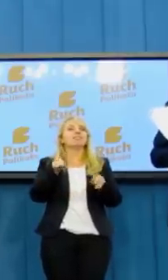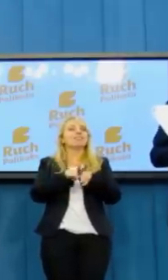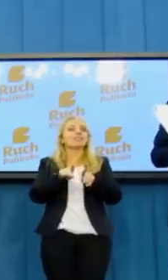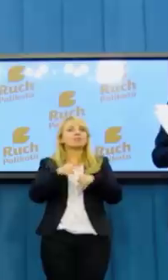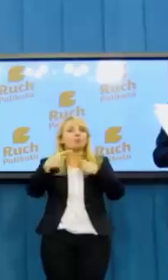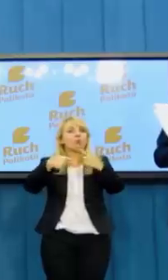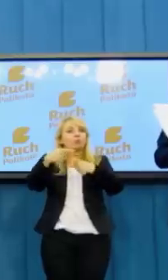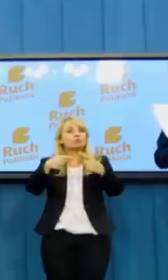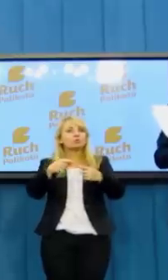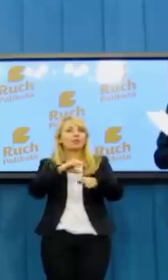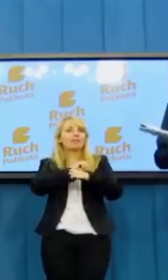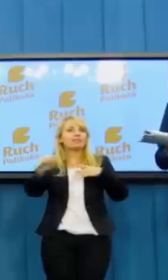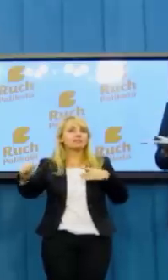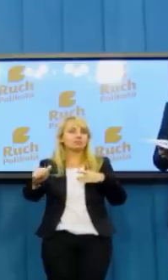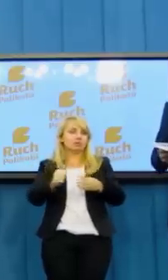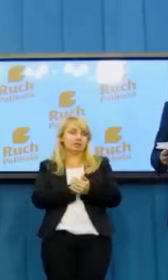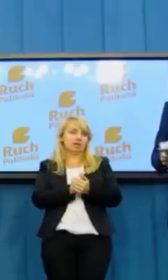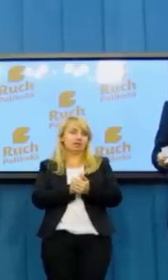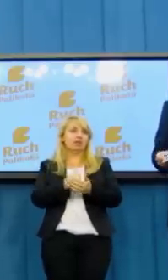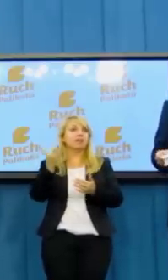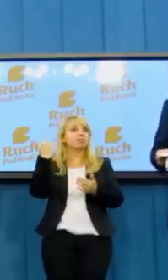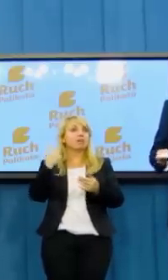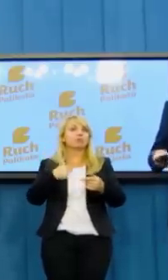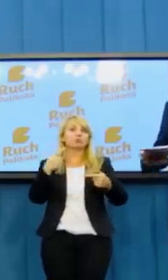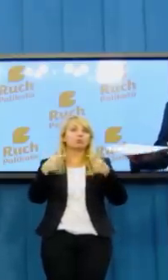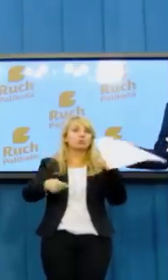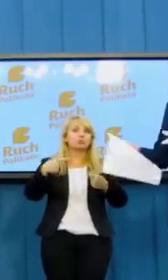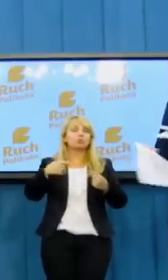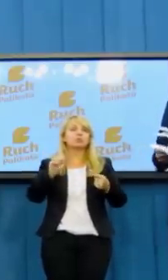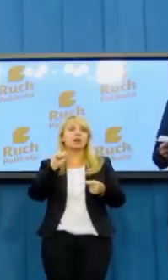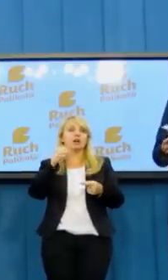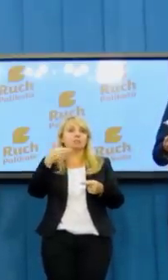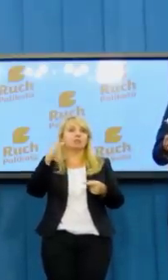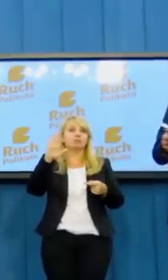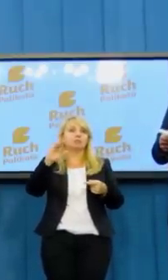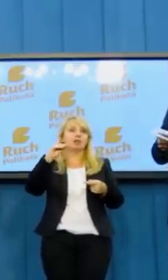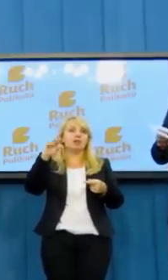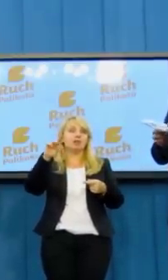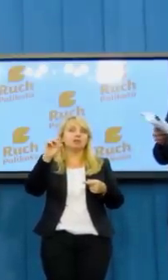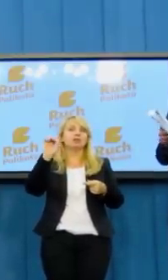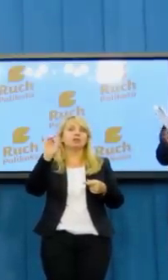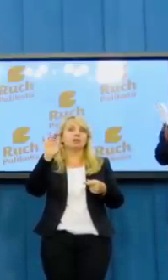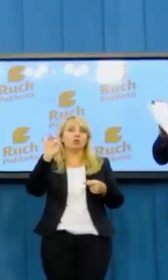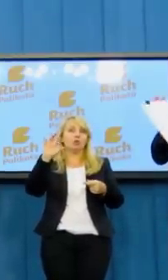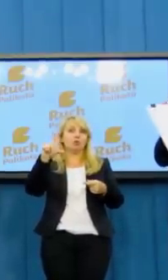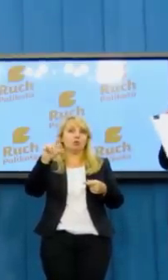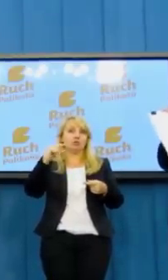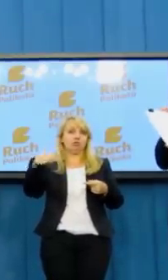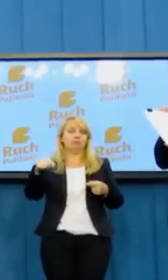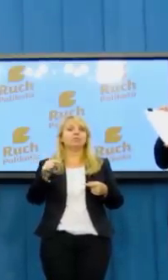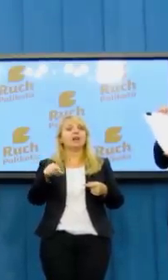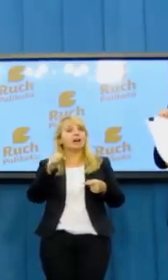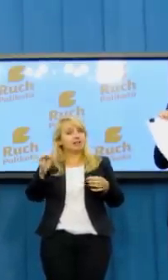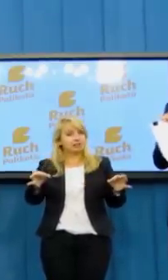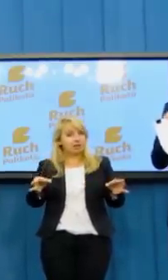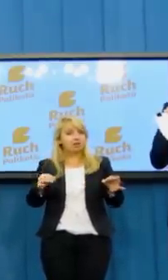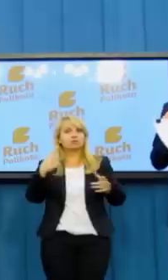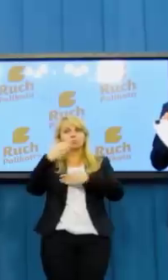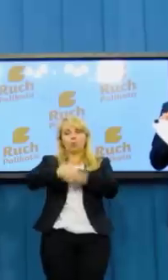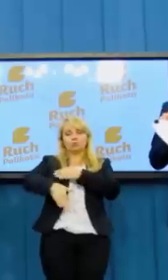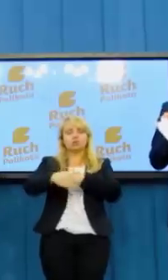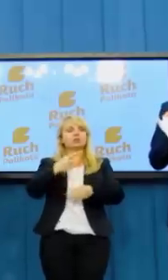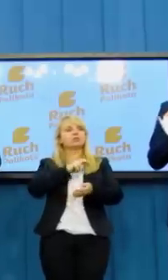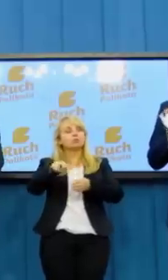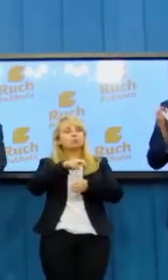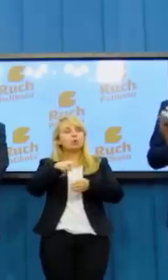bardzo głośno było podczas debaty Amber Gold. Ruch Palikota teraz jeszcze złożył ostatni projekt, kodeks postępowania karnego,